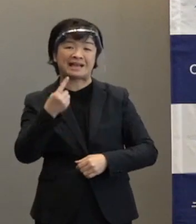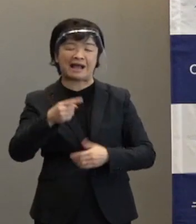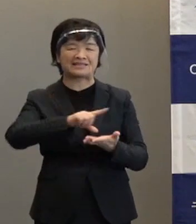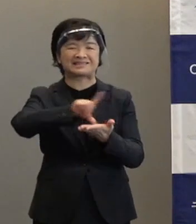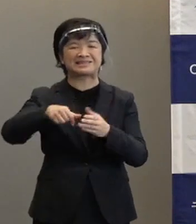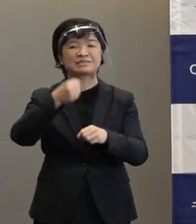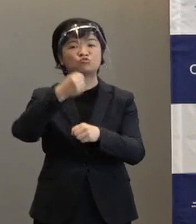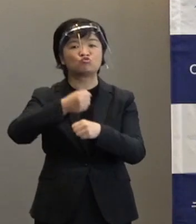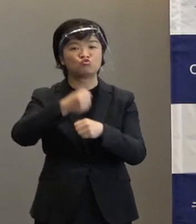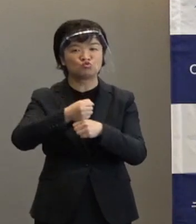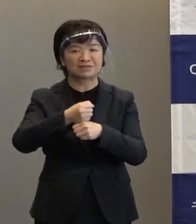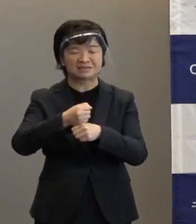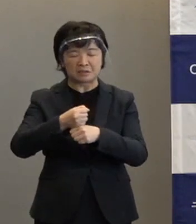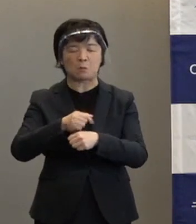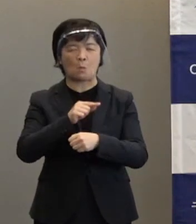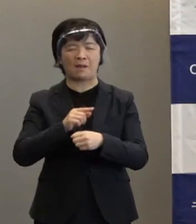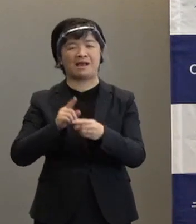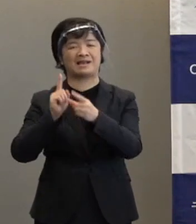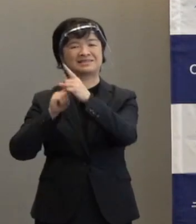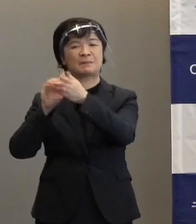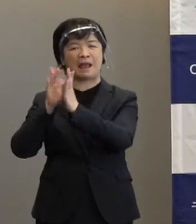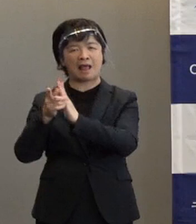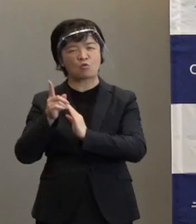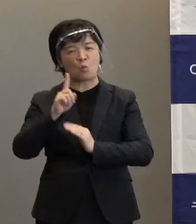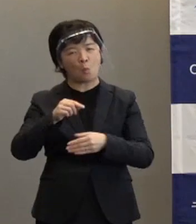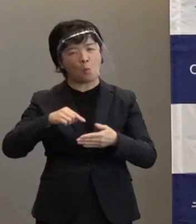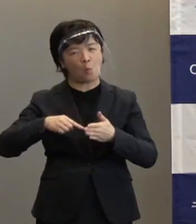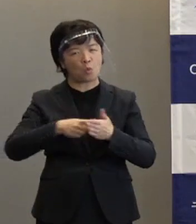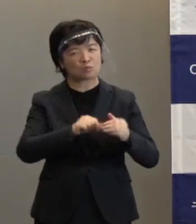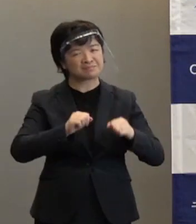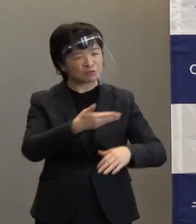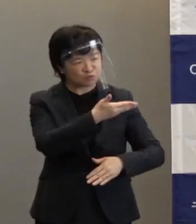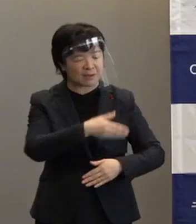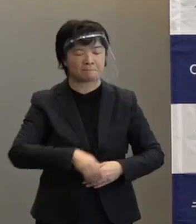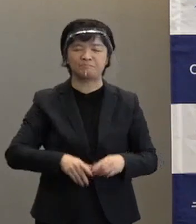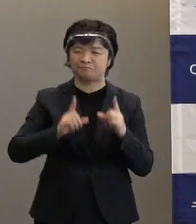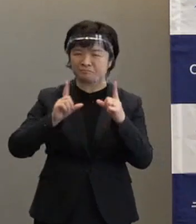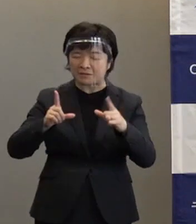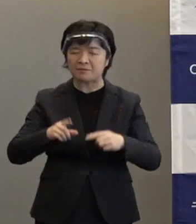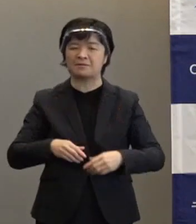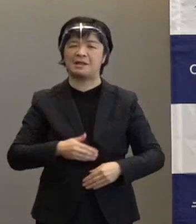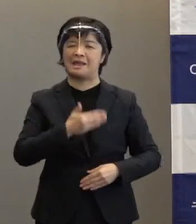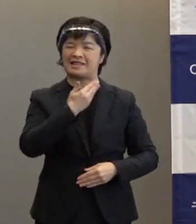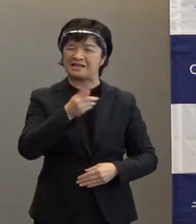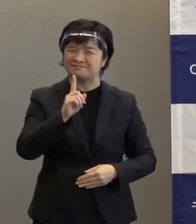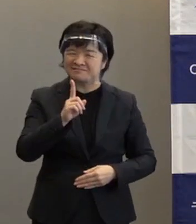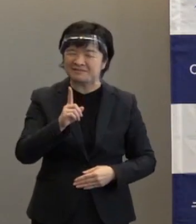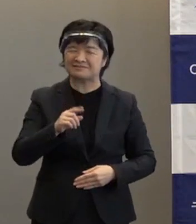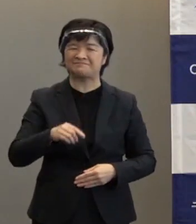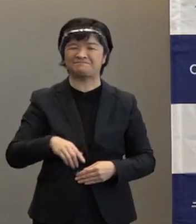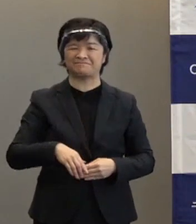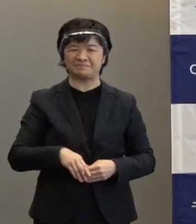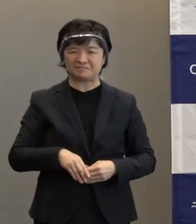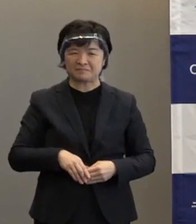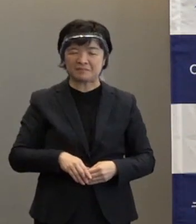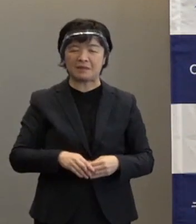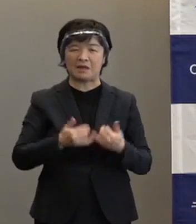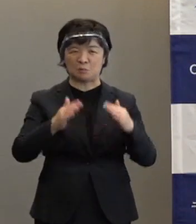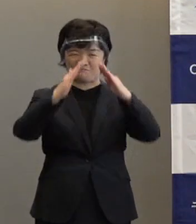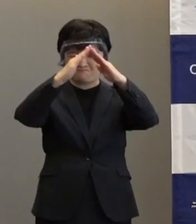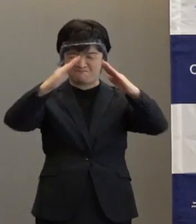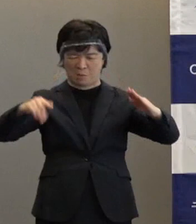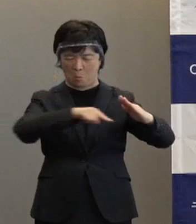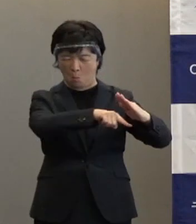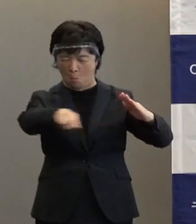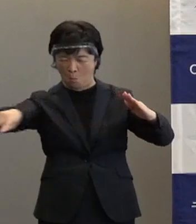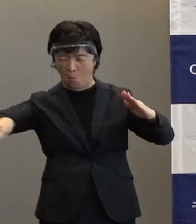ね、県としてどう取り組むかですね。 そうですね、大事なことはやっぱりこう裾野をどういうふうに広げていくか、また環境をどうい